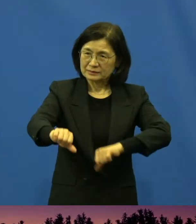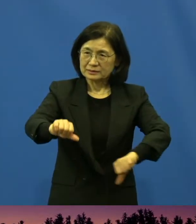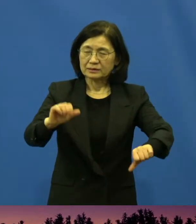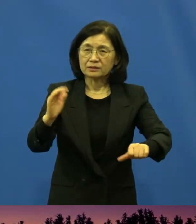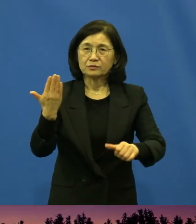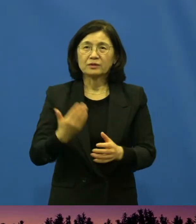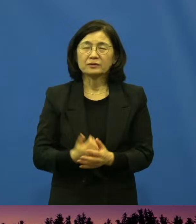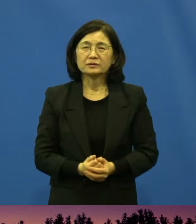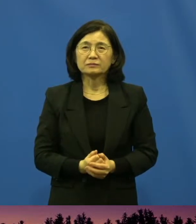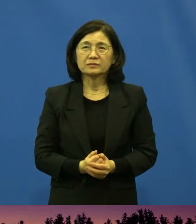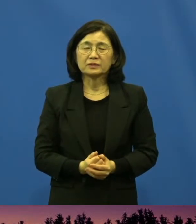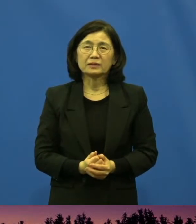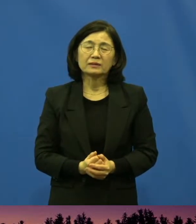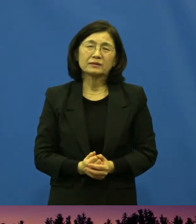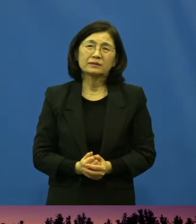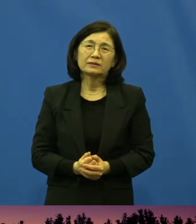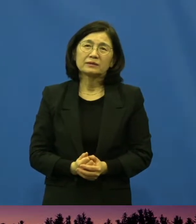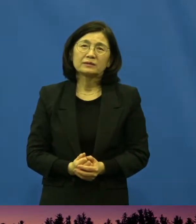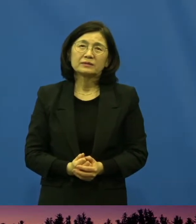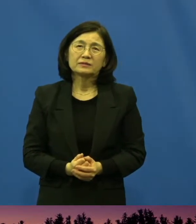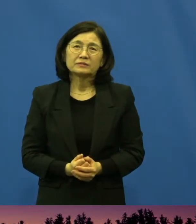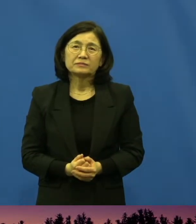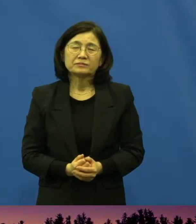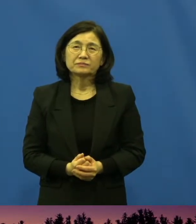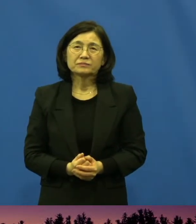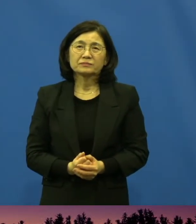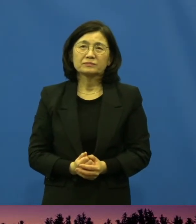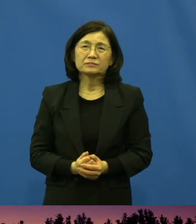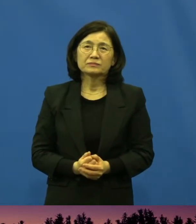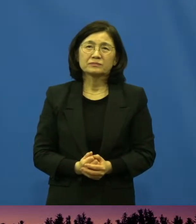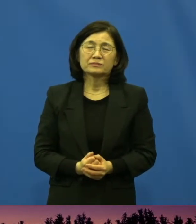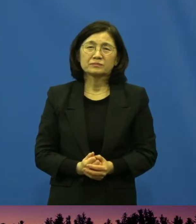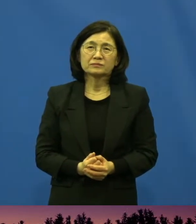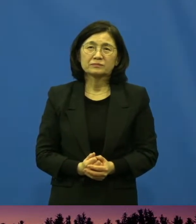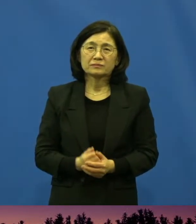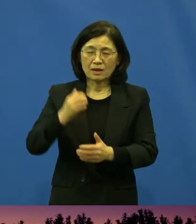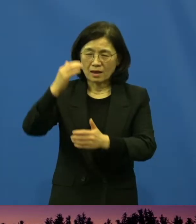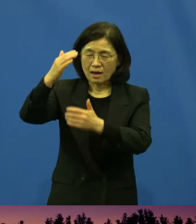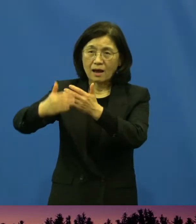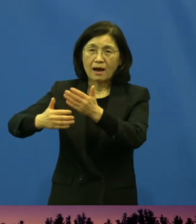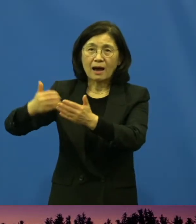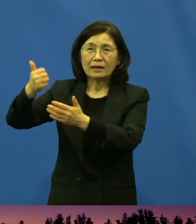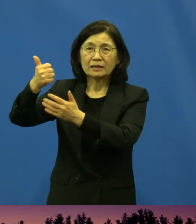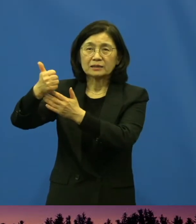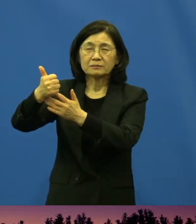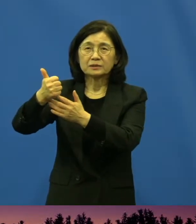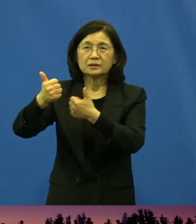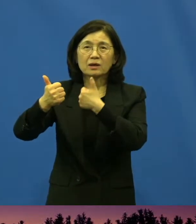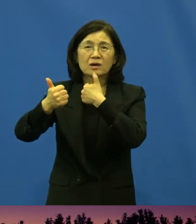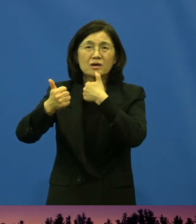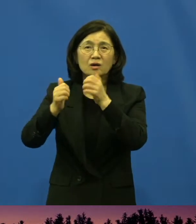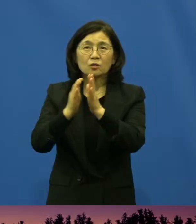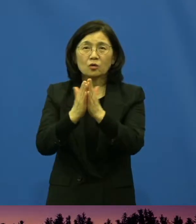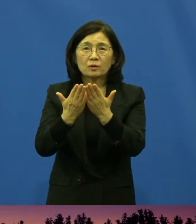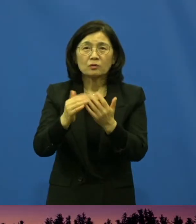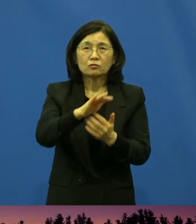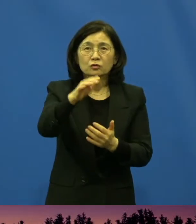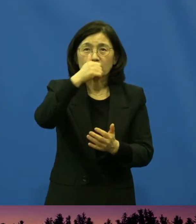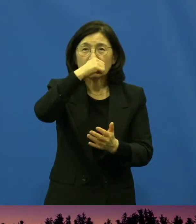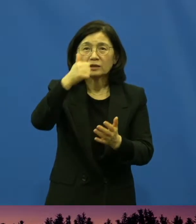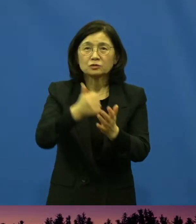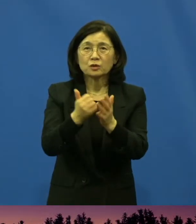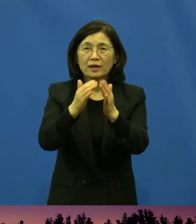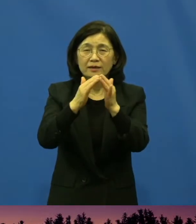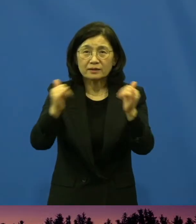그래서 하나님 편에서 우리를 위해서, 우리의 구원을 위해서 어떻게 하셨어요? 로마서 5장 8절을 보면 우리가 아직 죄인 되었을